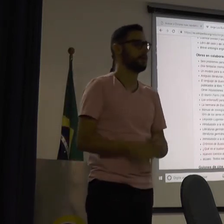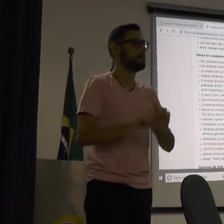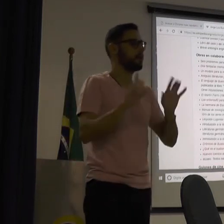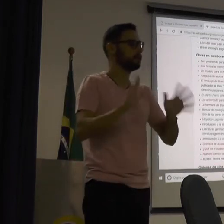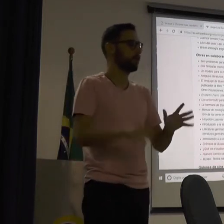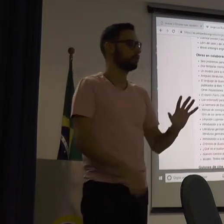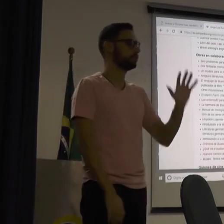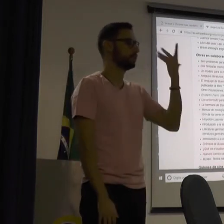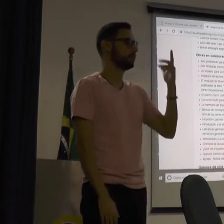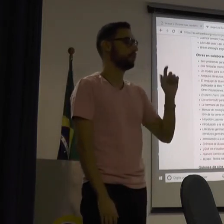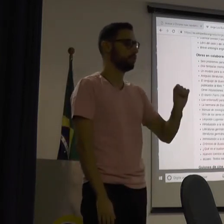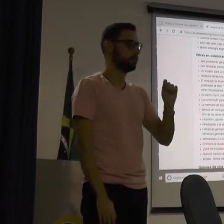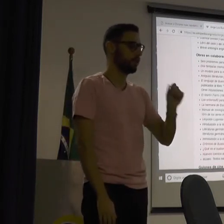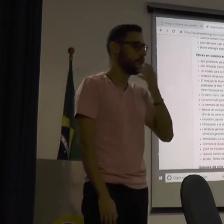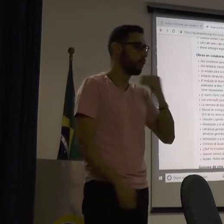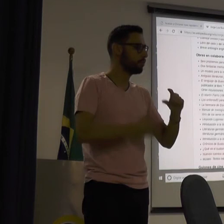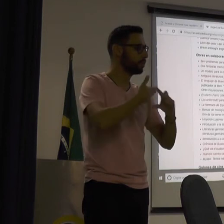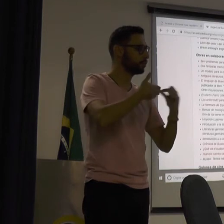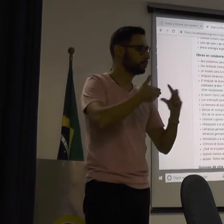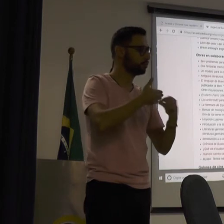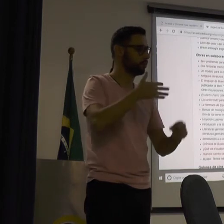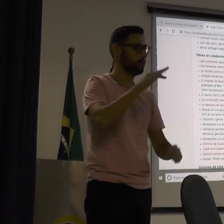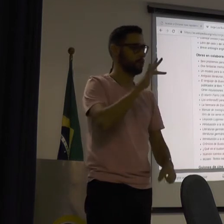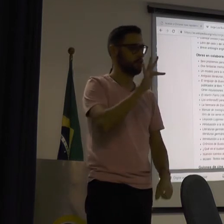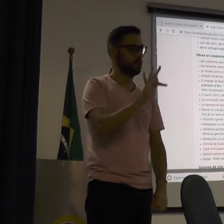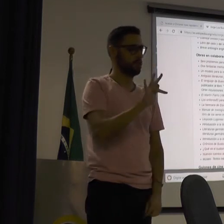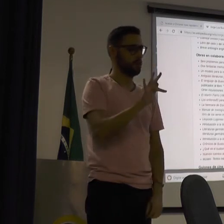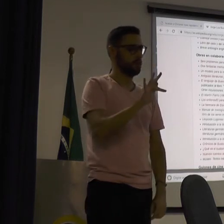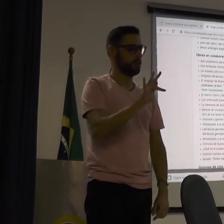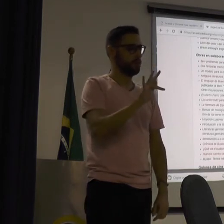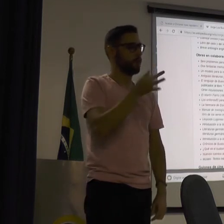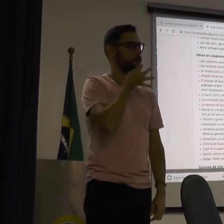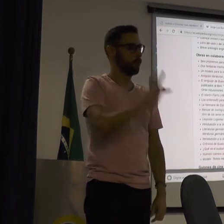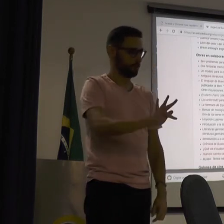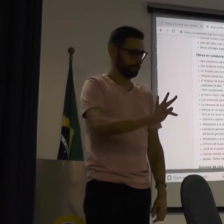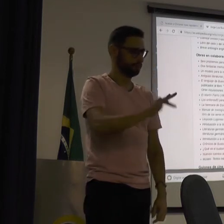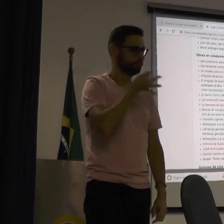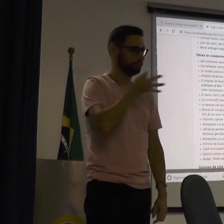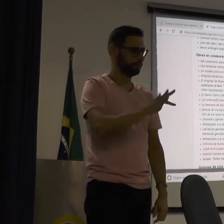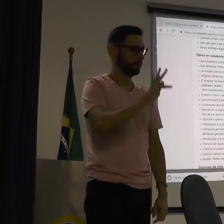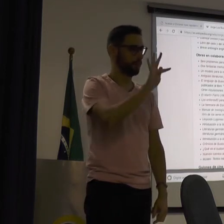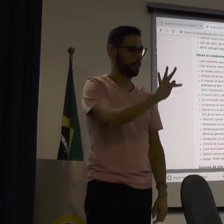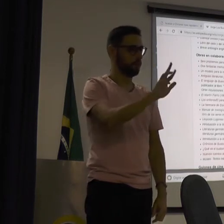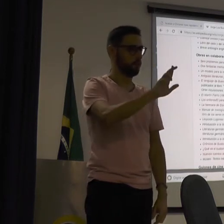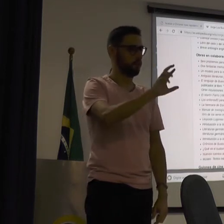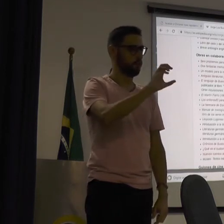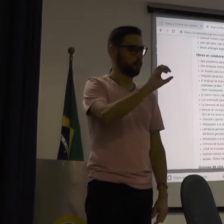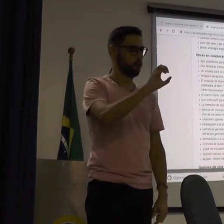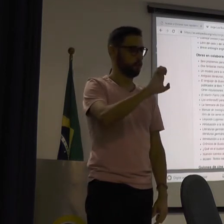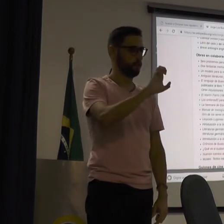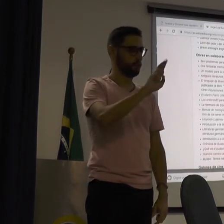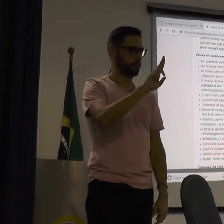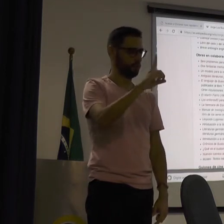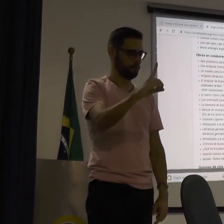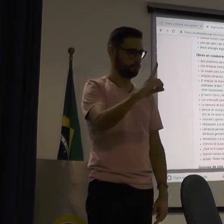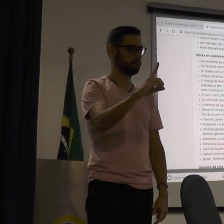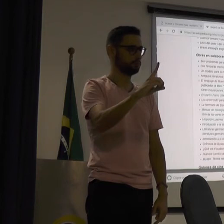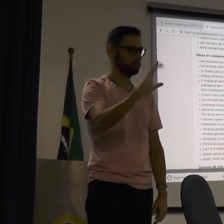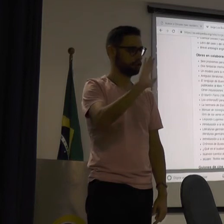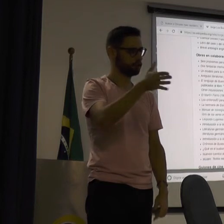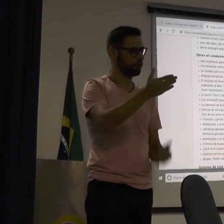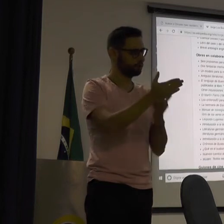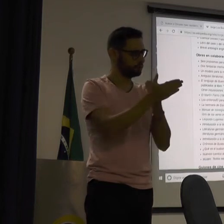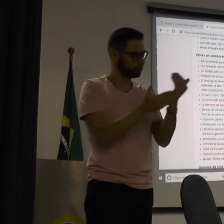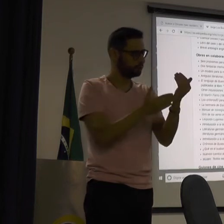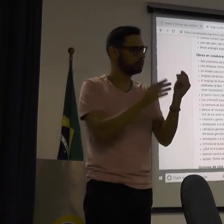com Freud. Tem um capítulo do Mundo como Representação e Vontade, do Schopenhauer, né? Do